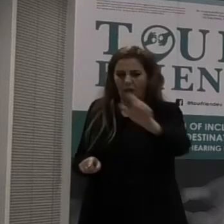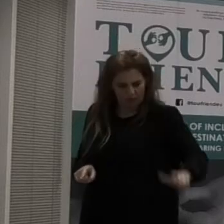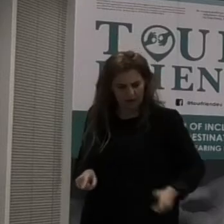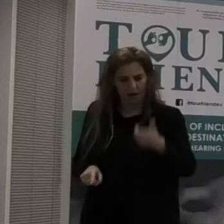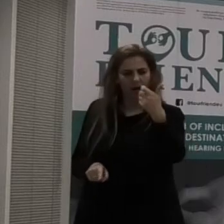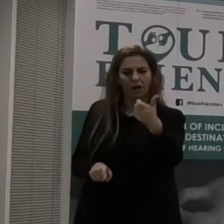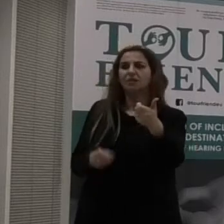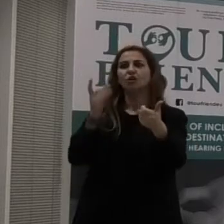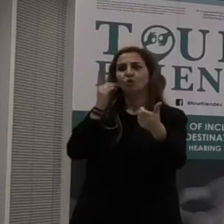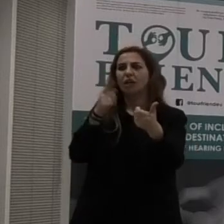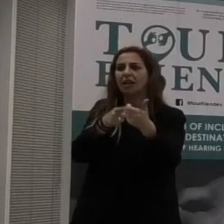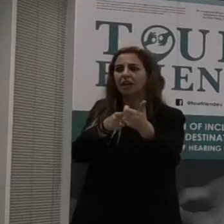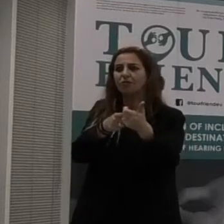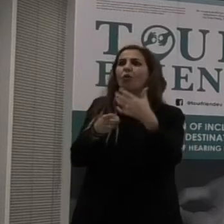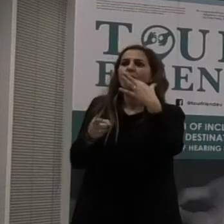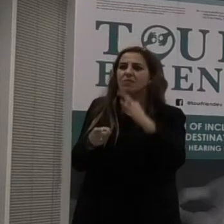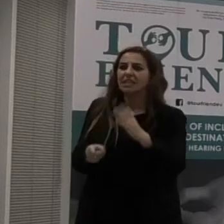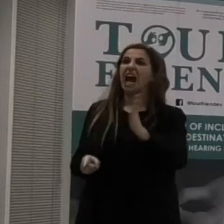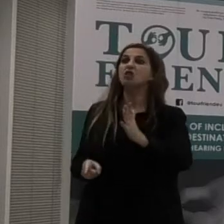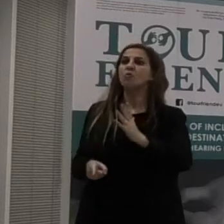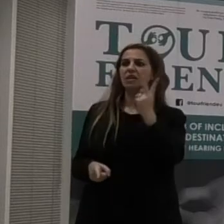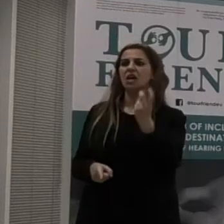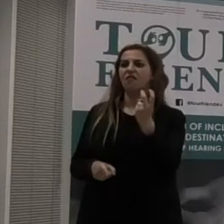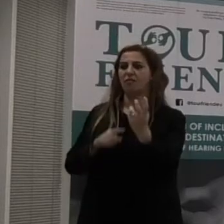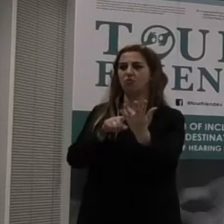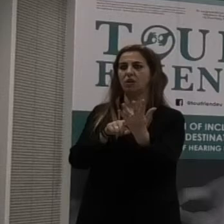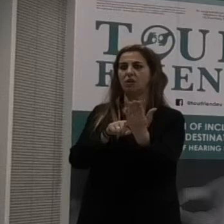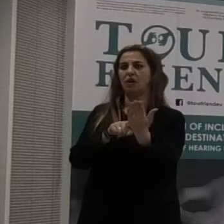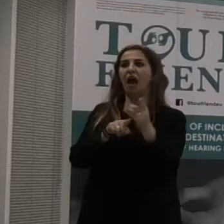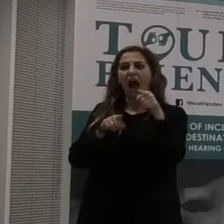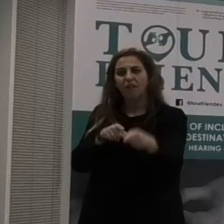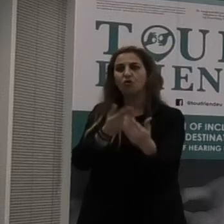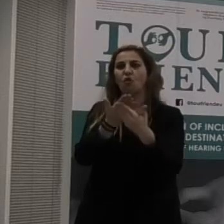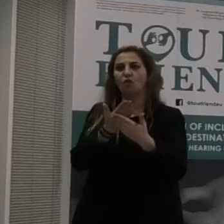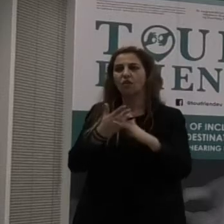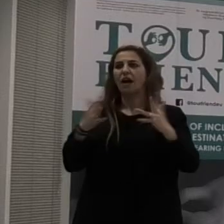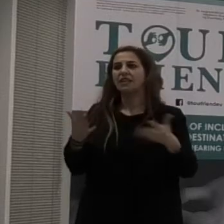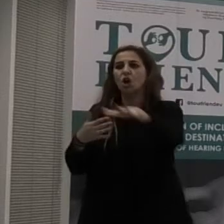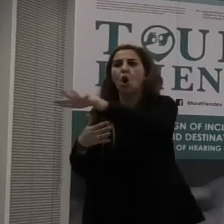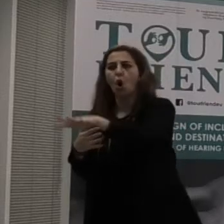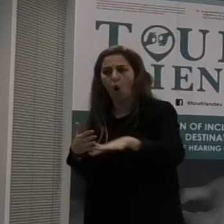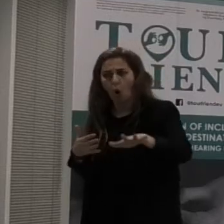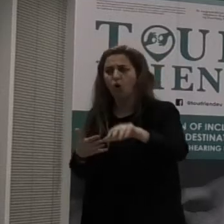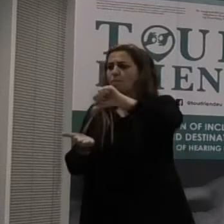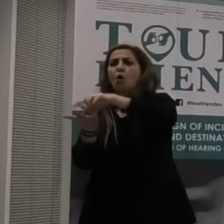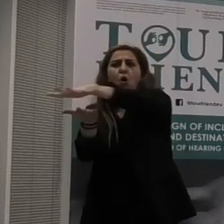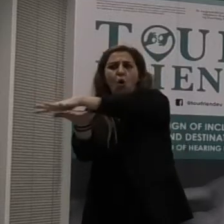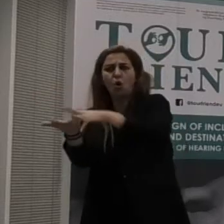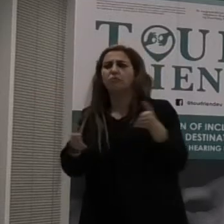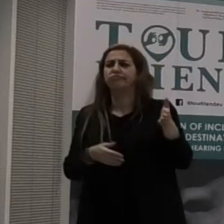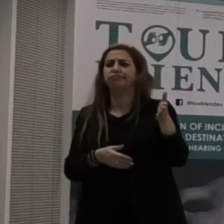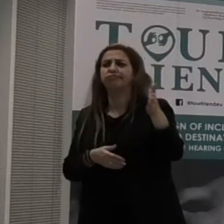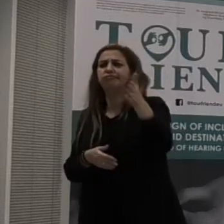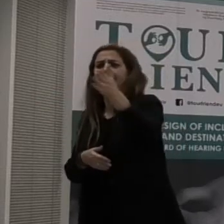μια ατομική ψηφιακή εφαρμογή, η οποία μπορεί να το επιτρέψει να περιηγηθεί ελεύθερα στο χώρο μιας πόλης, μέσα